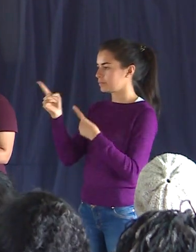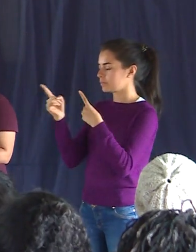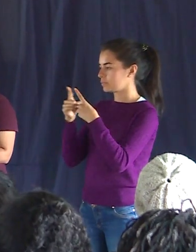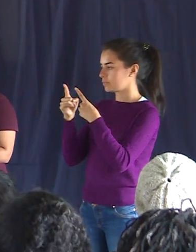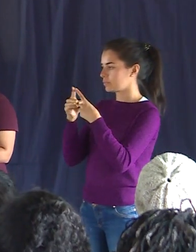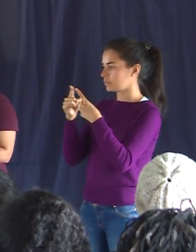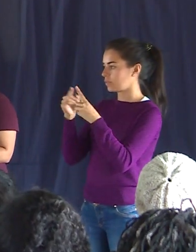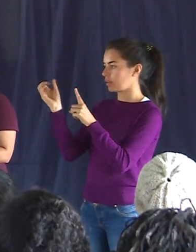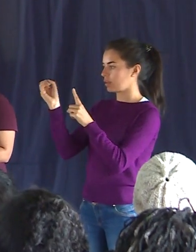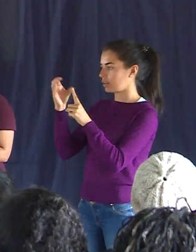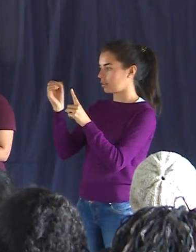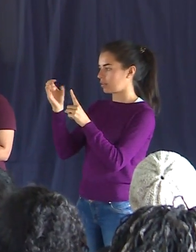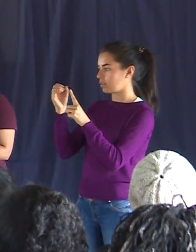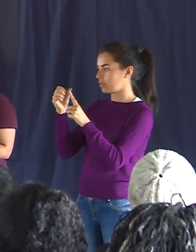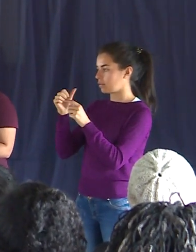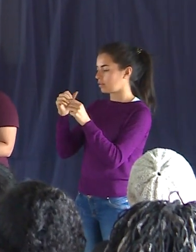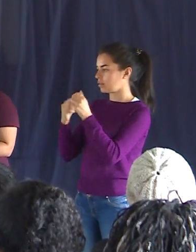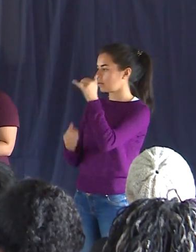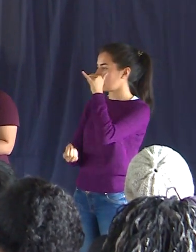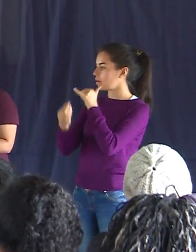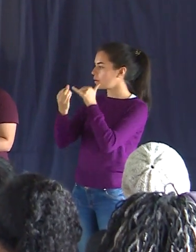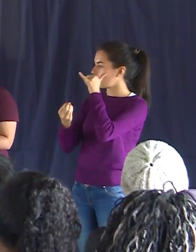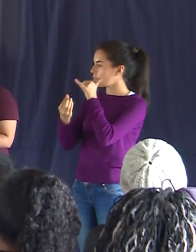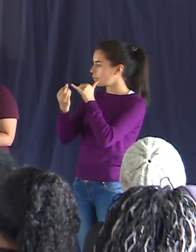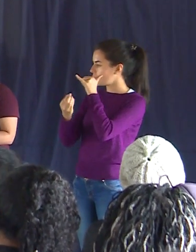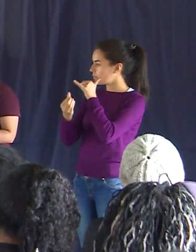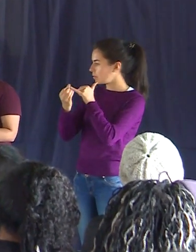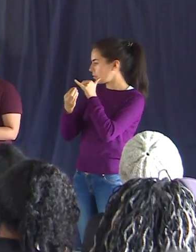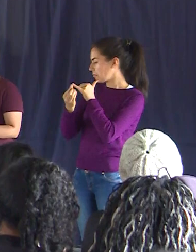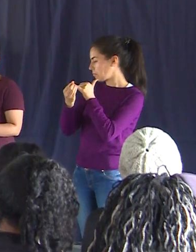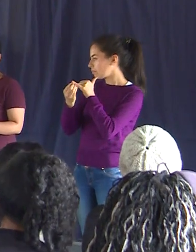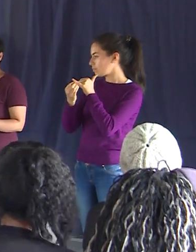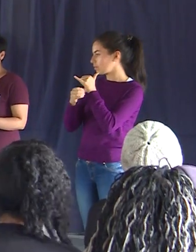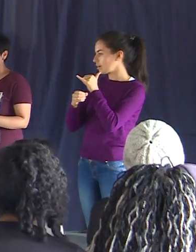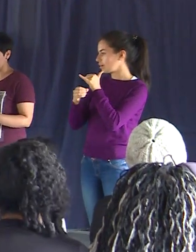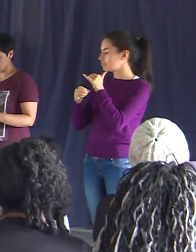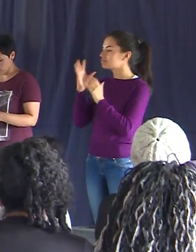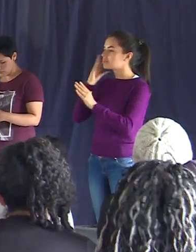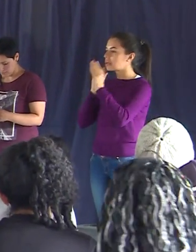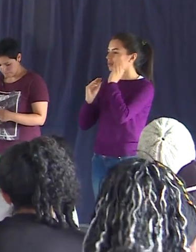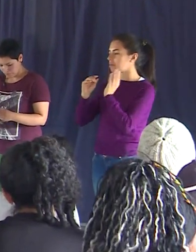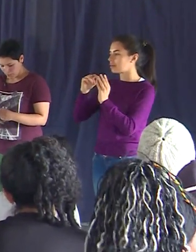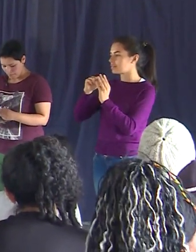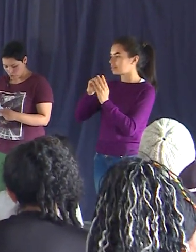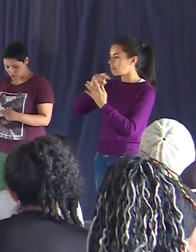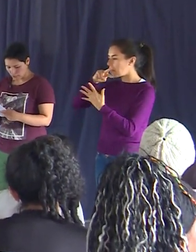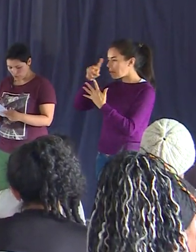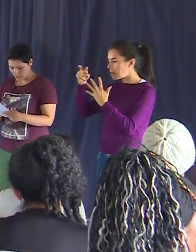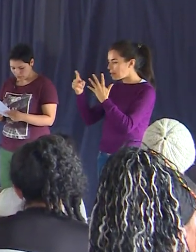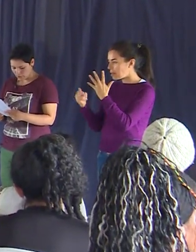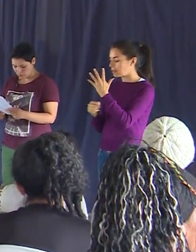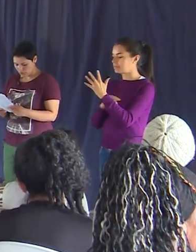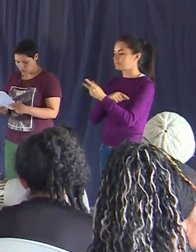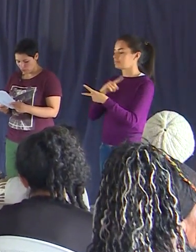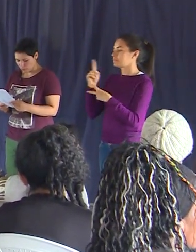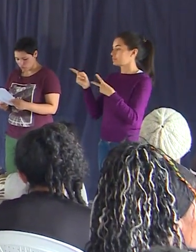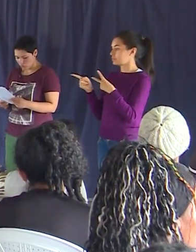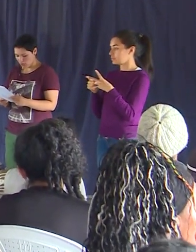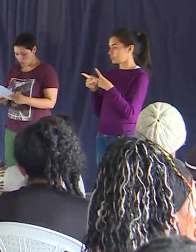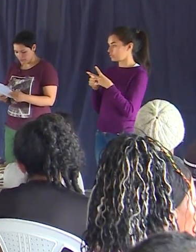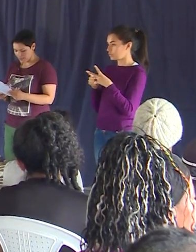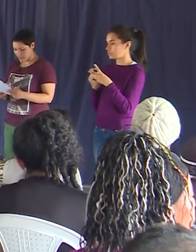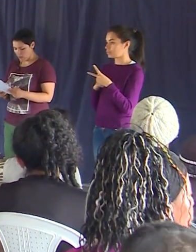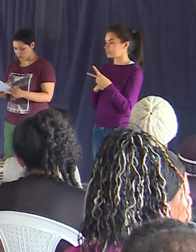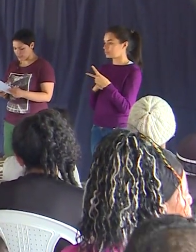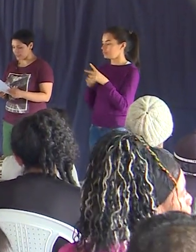panel Pedagogía y Sustentabilidad, una mirada desde experiencias alternativas. Posterior a ello, continuaremos